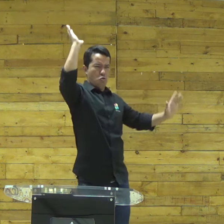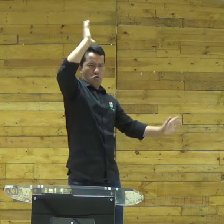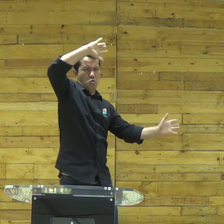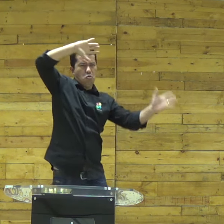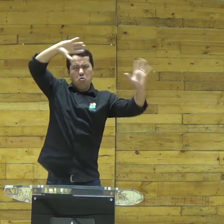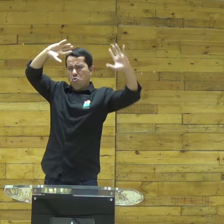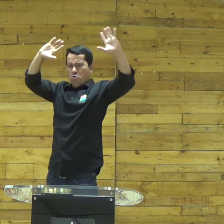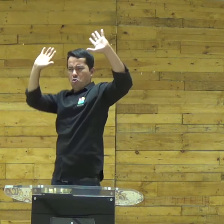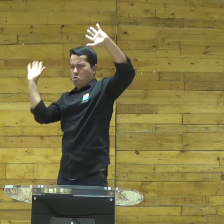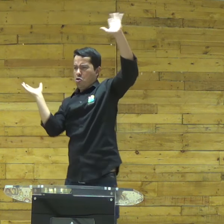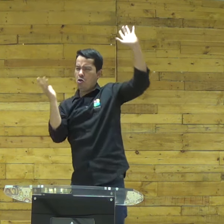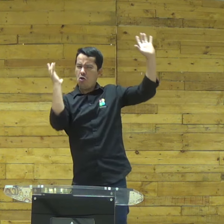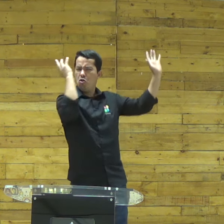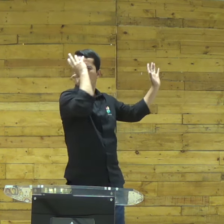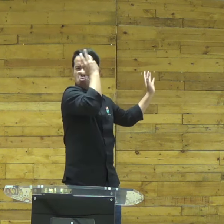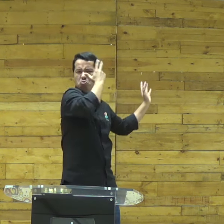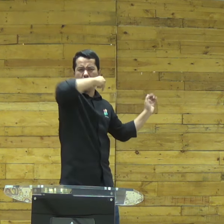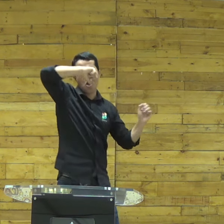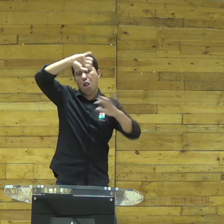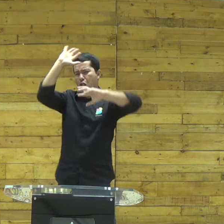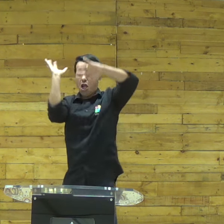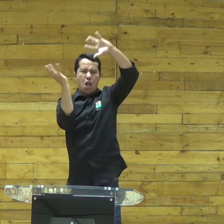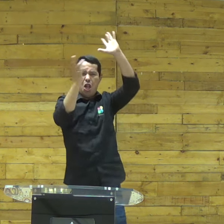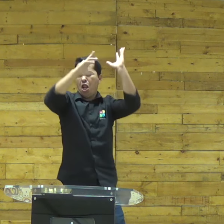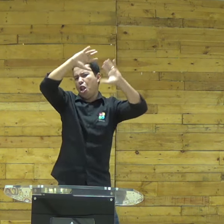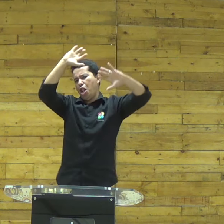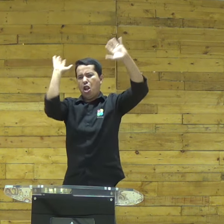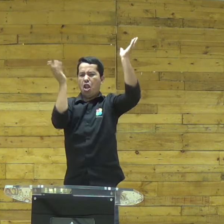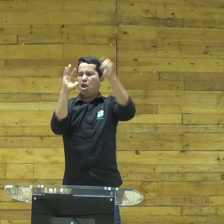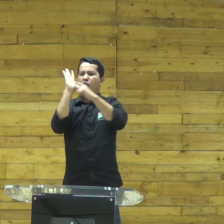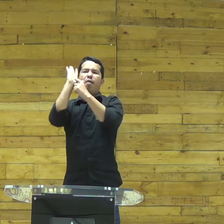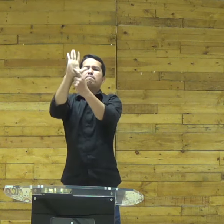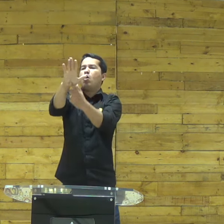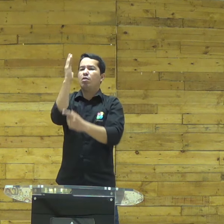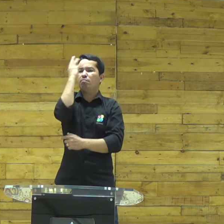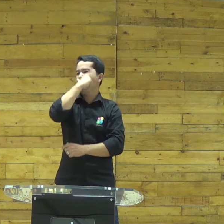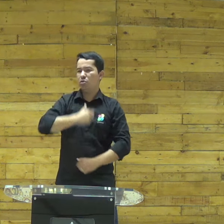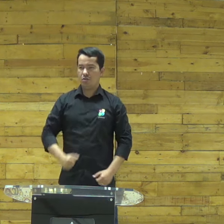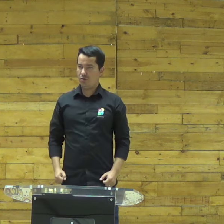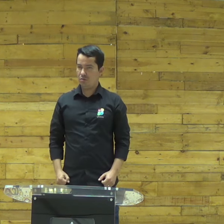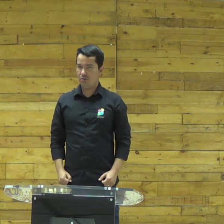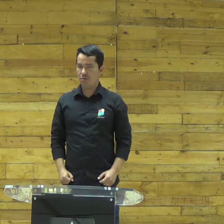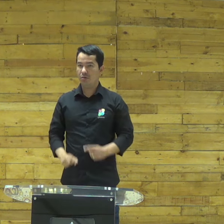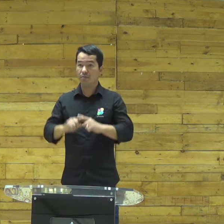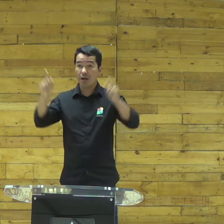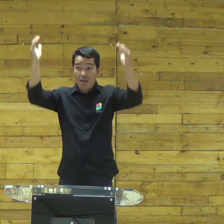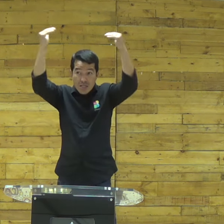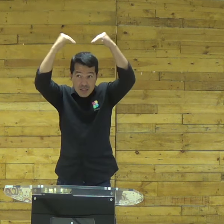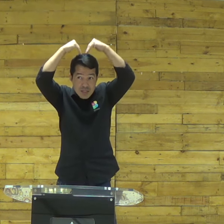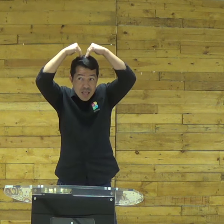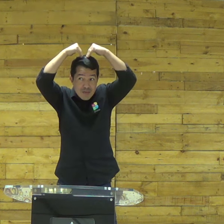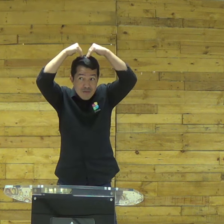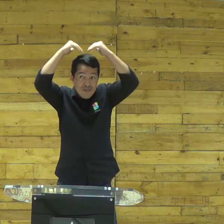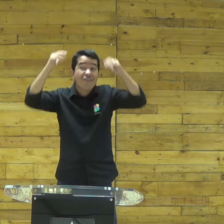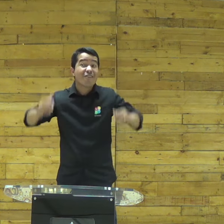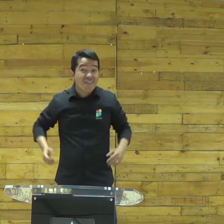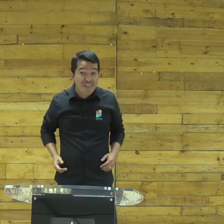Lou louva a deus aqui canta faz uma música mostra de forma bonita aqui